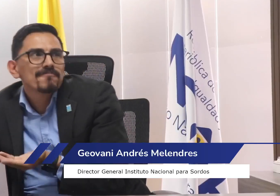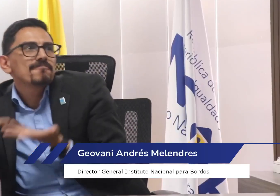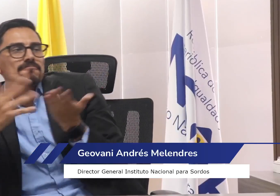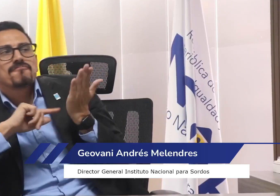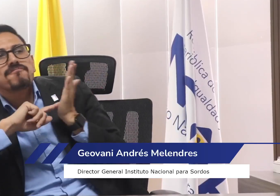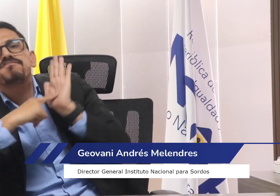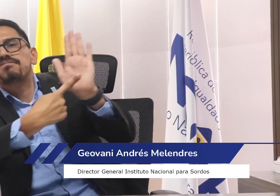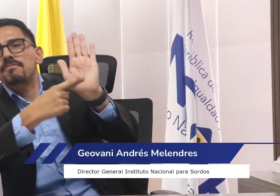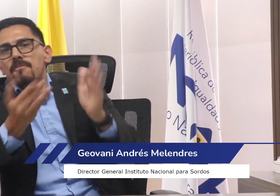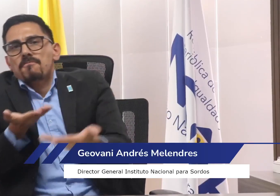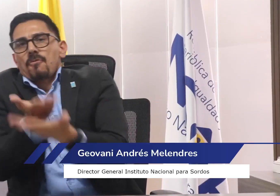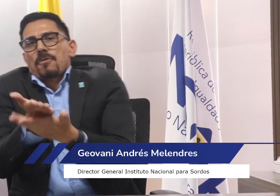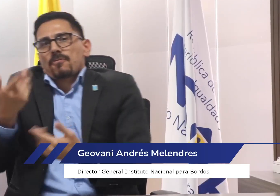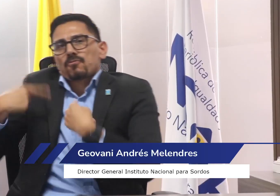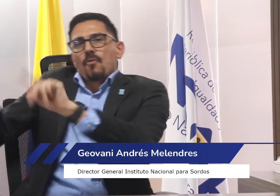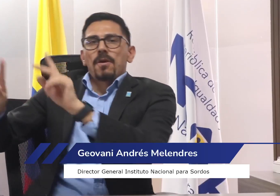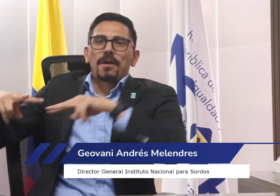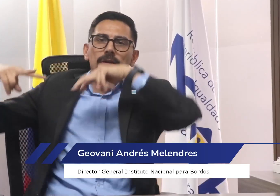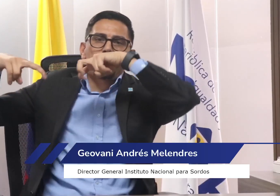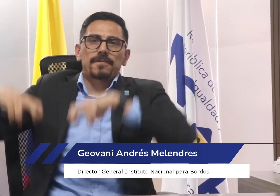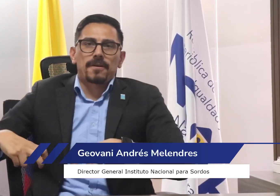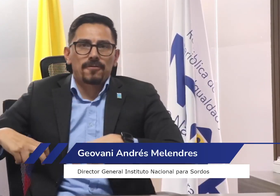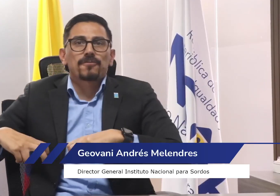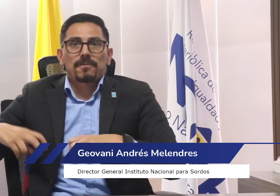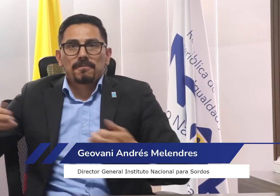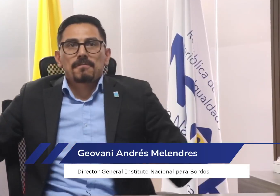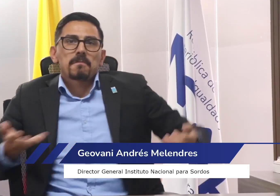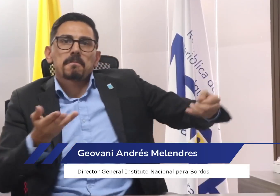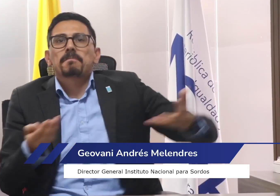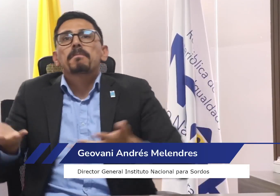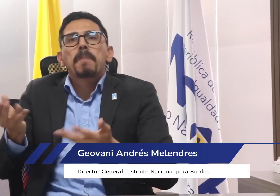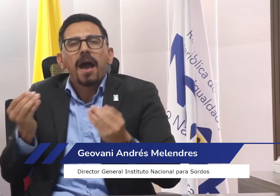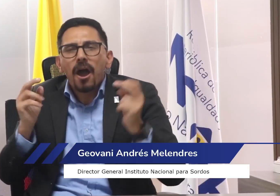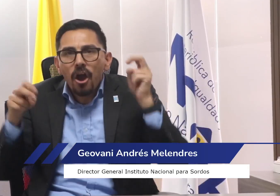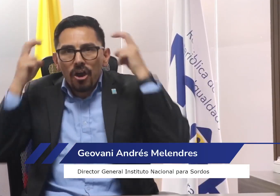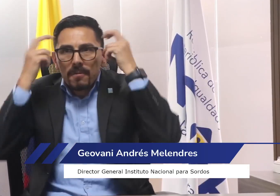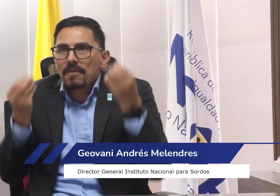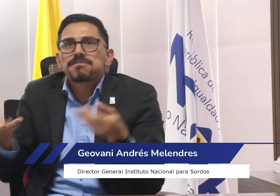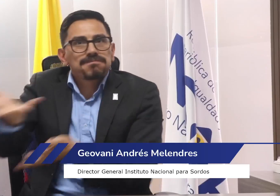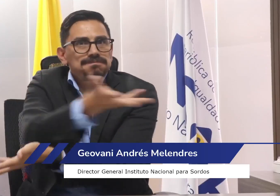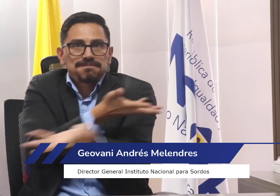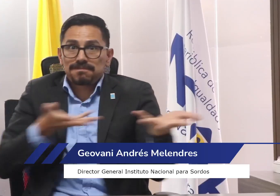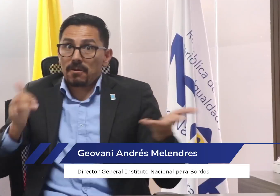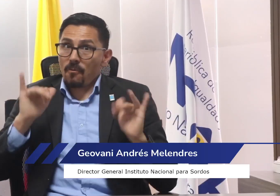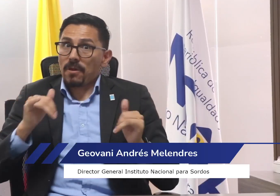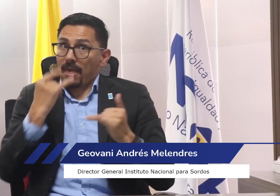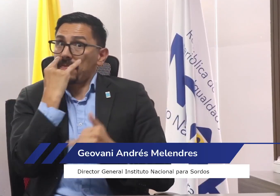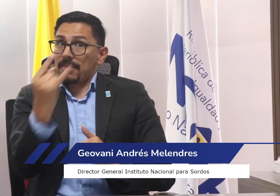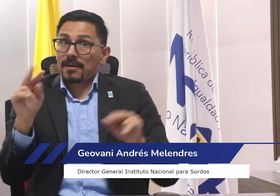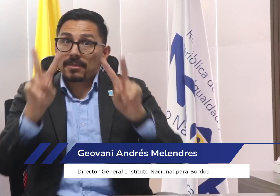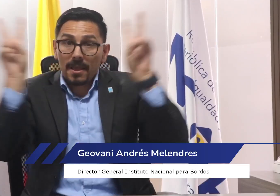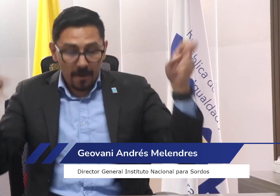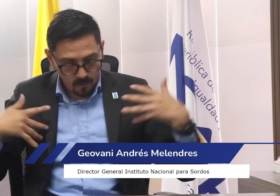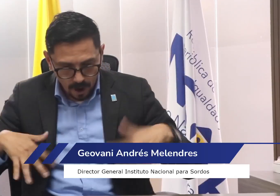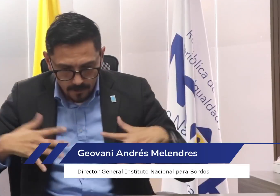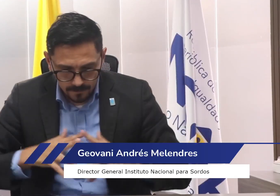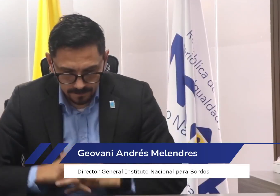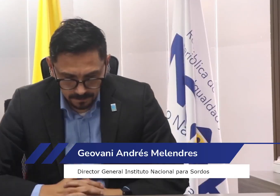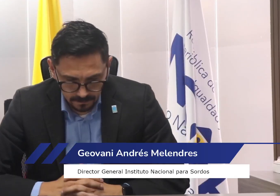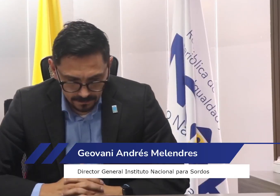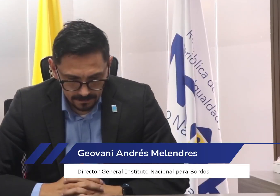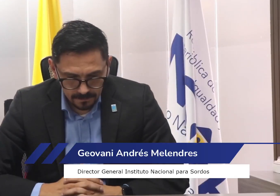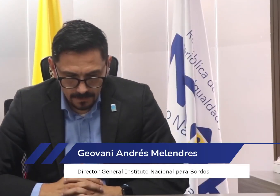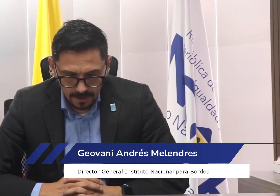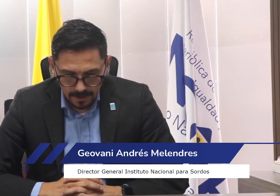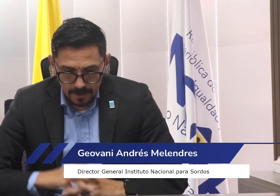las vivencias y reflexiones de la propia comunidad sorda y que hoy se presentan como parte de un valioso ejercicio de transferencia de